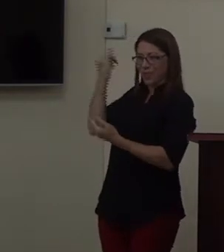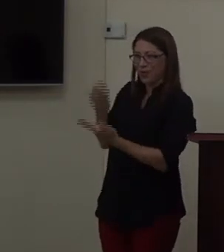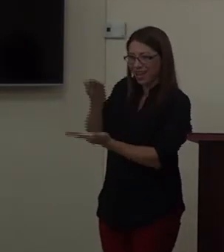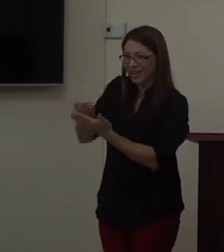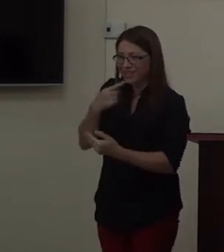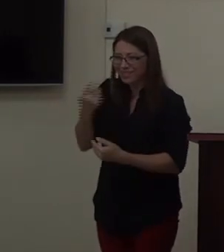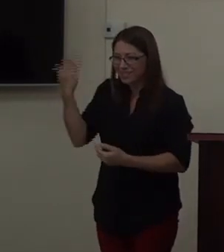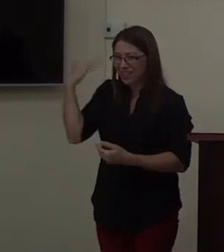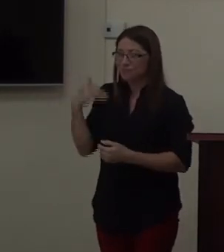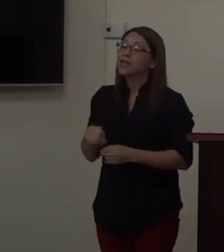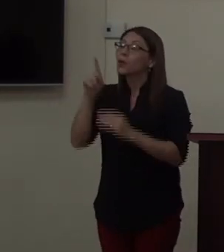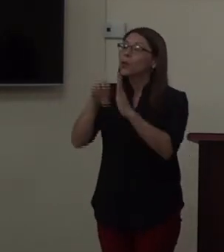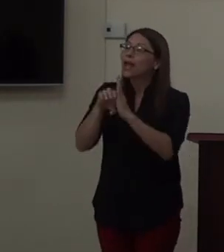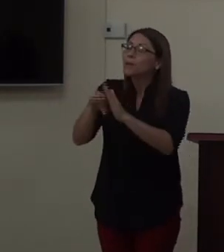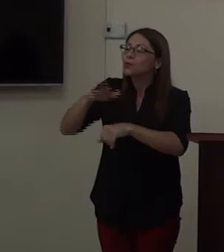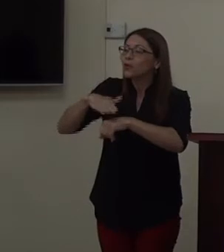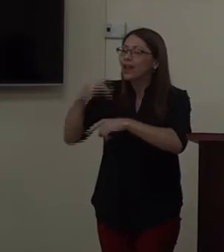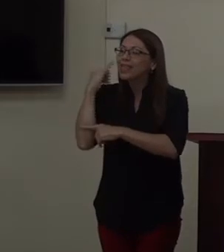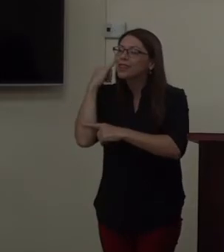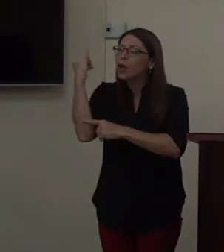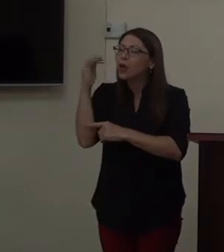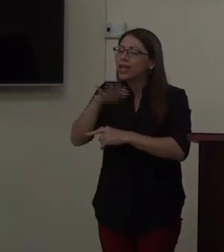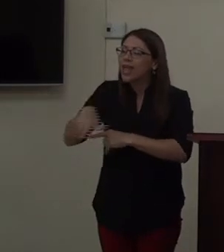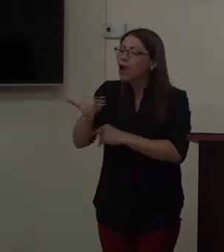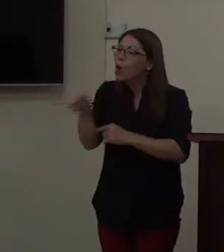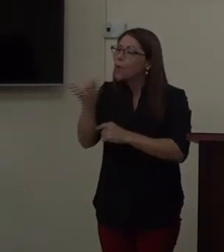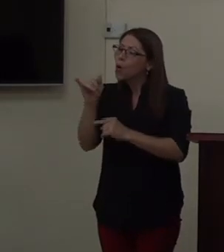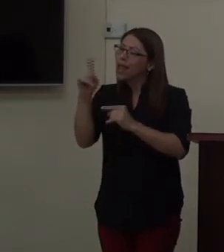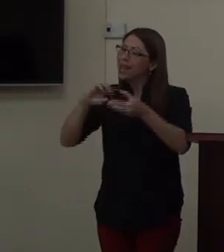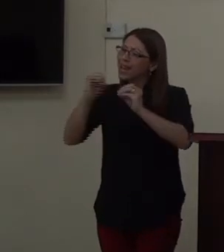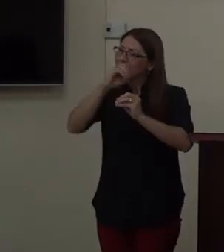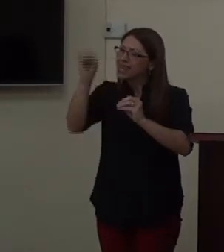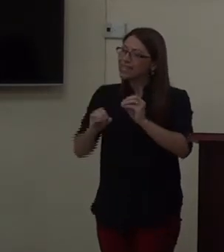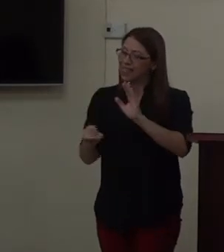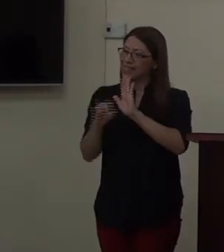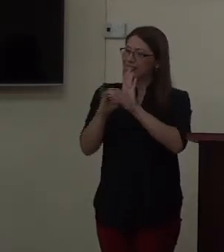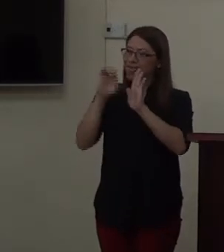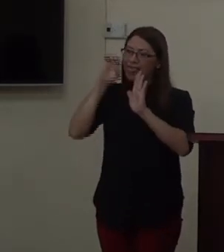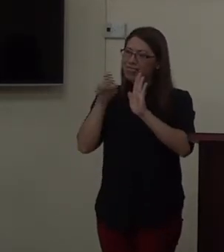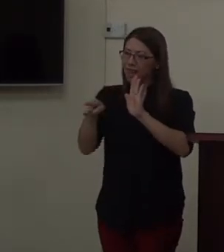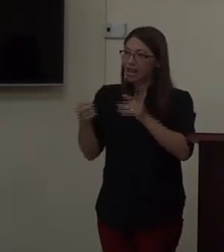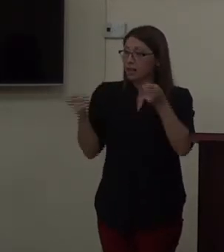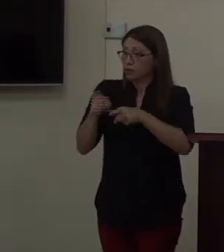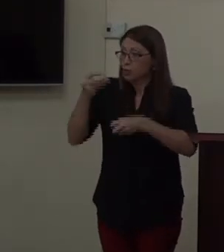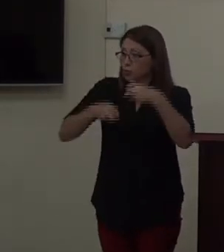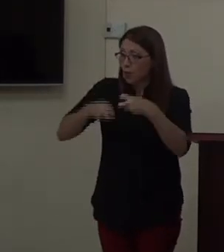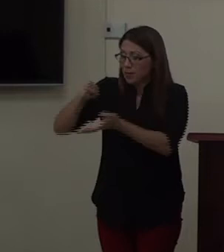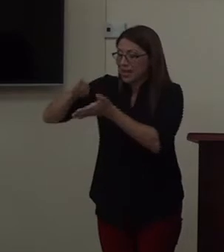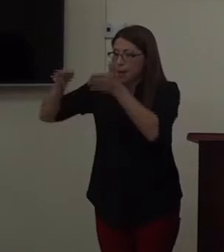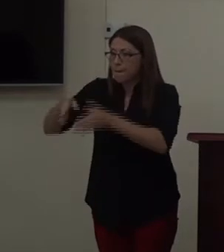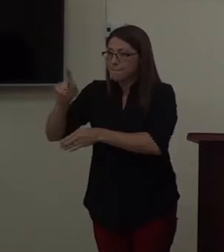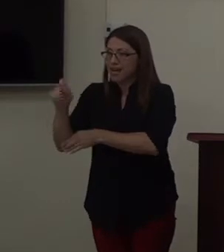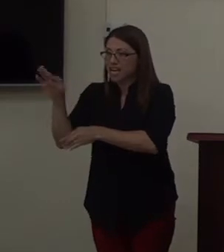Y un ejemplito nada más de la ideología como índice de identidad étnica, que causa muchos problemas también. Esto lo dice Barrientos, que